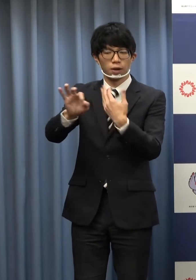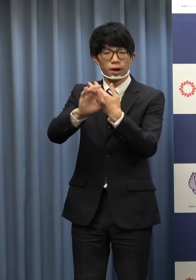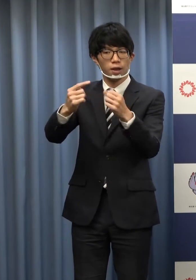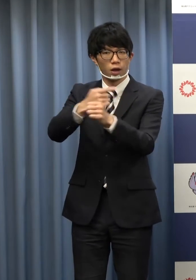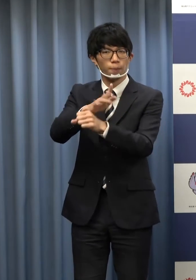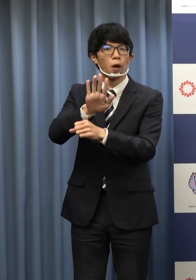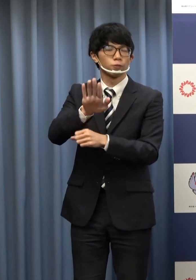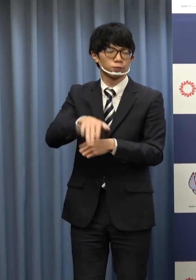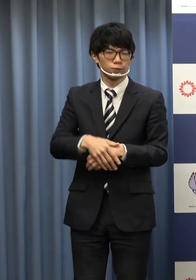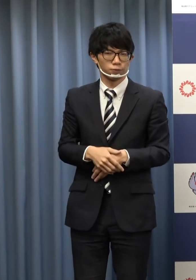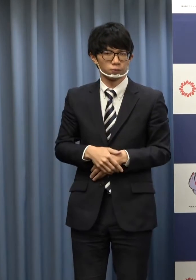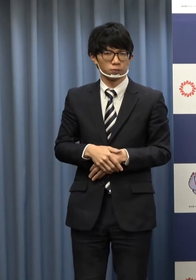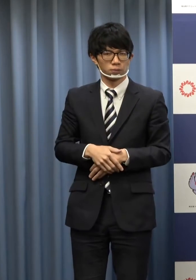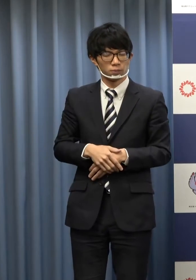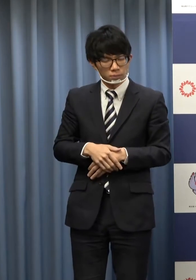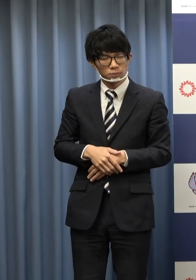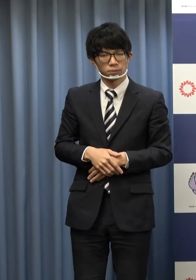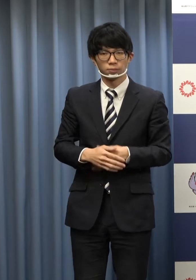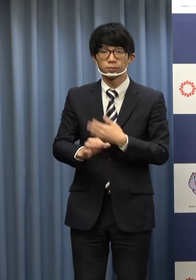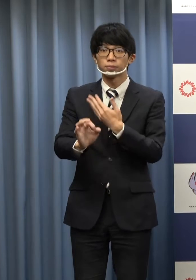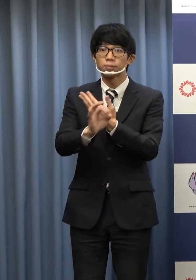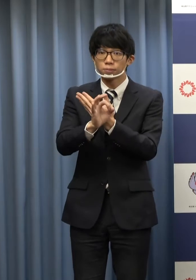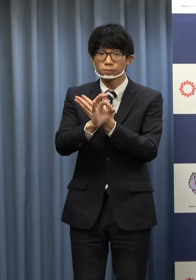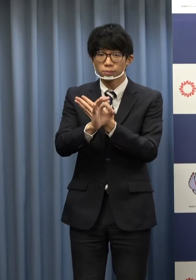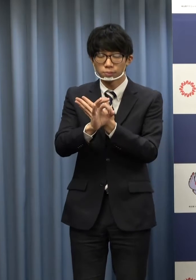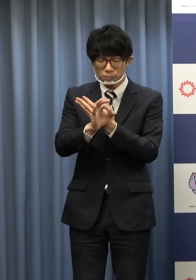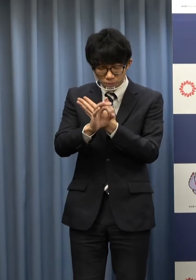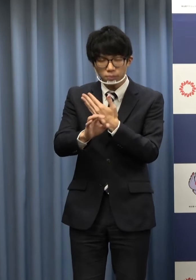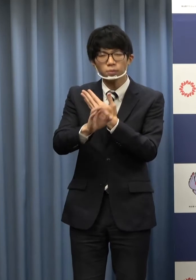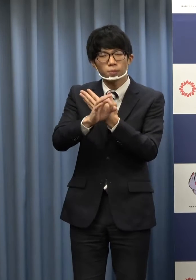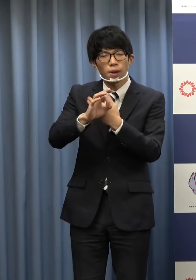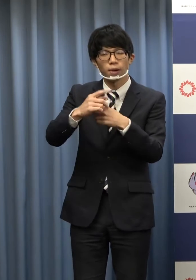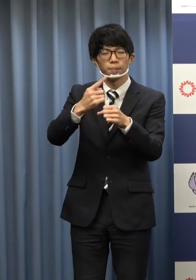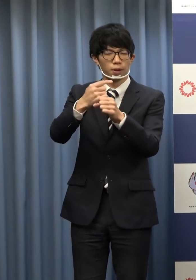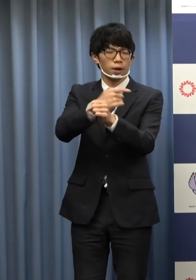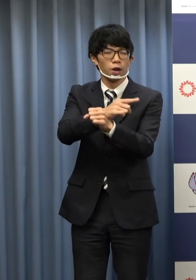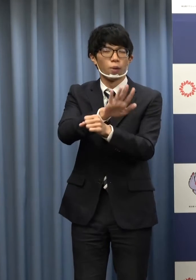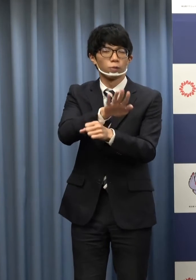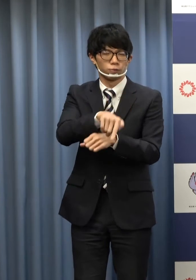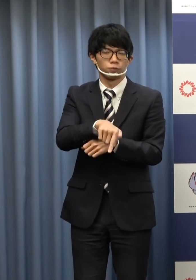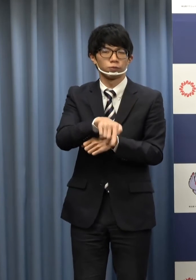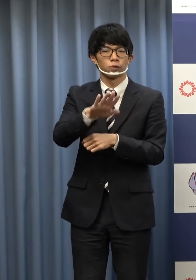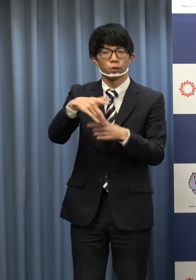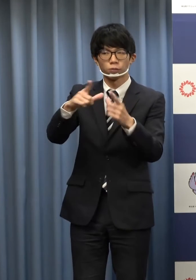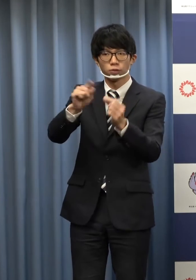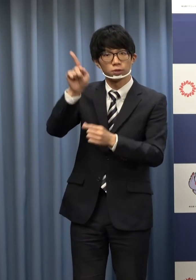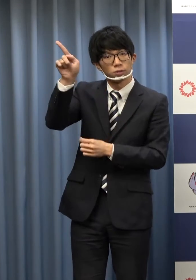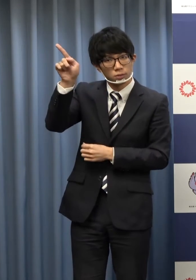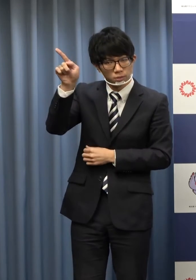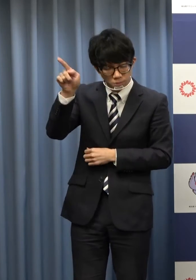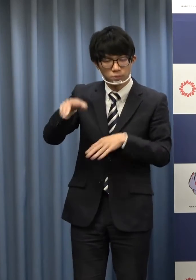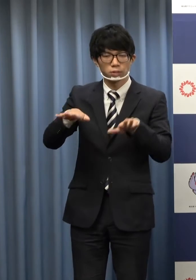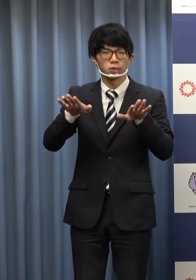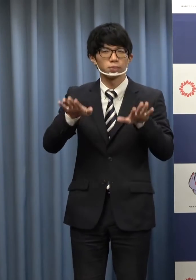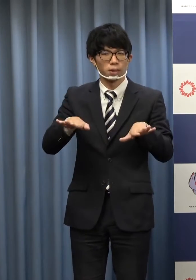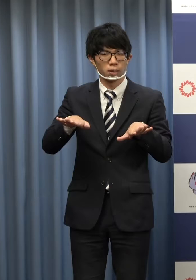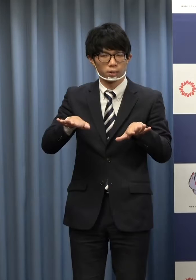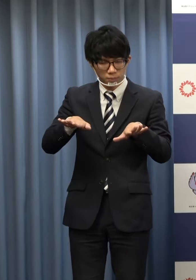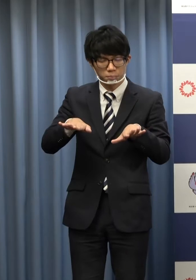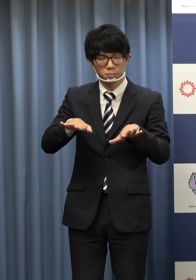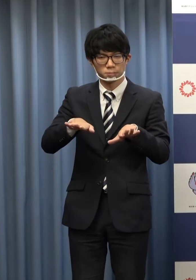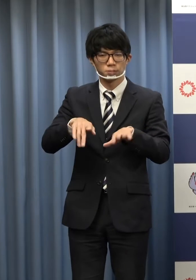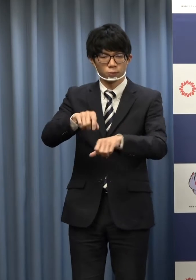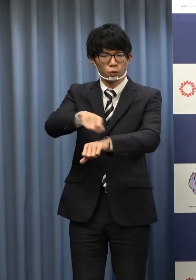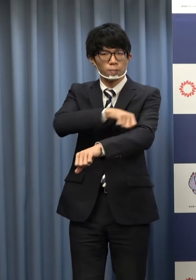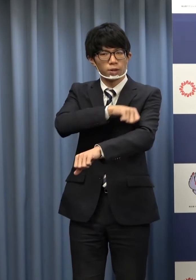ースというのは例えばあるわけですけれども、そこのところを国の方では今特異なケースというもの